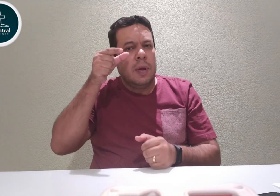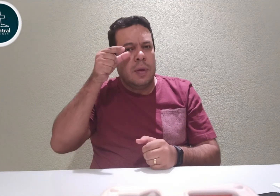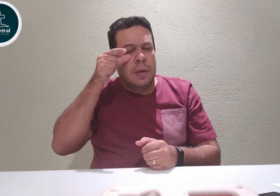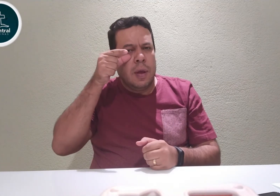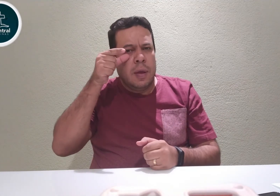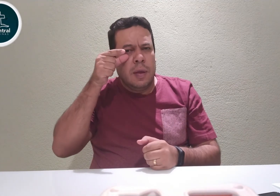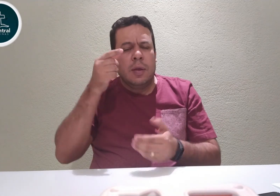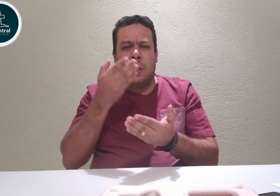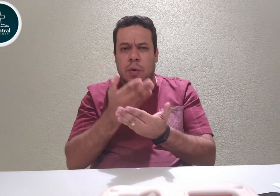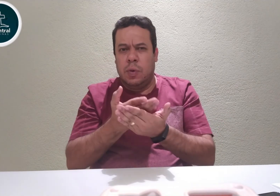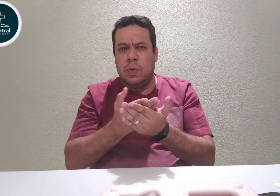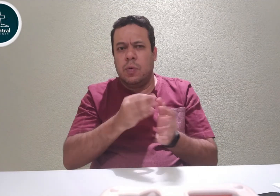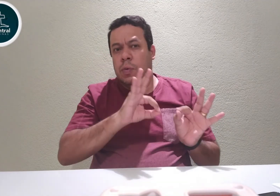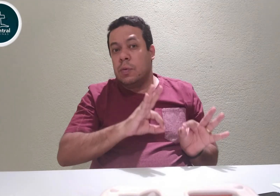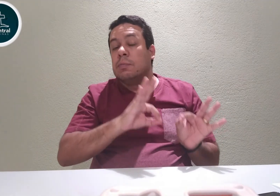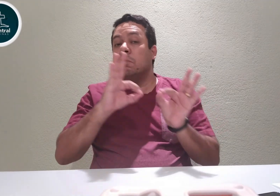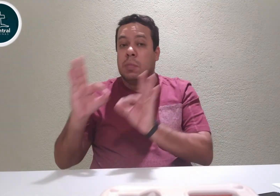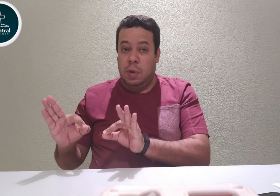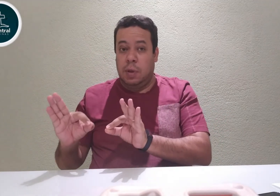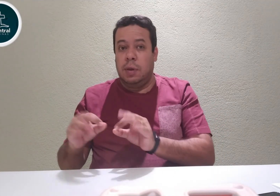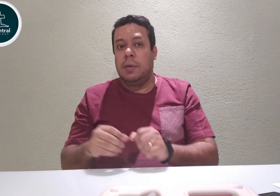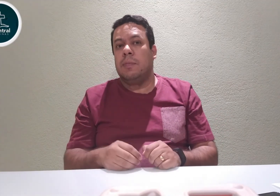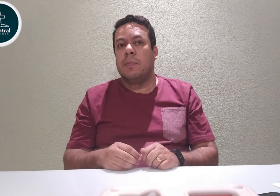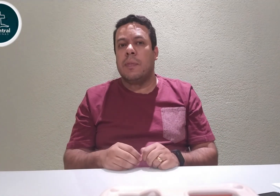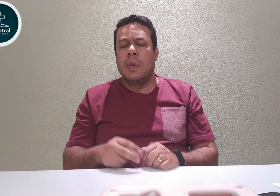Obrigado a vocês que acompanharam o estudo até aqui.